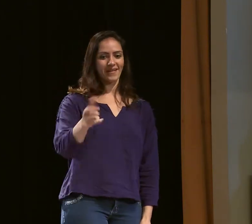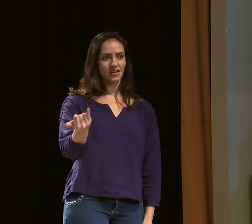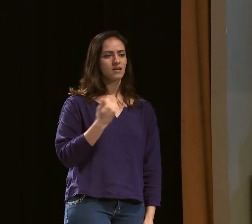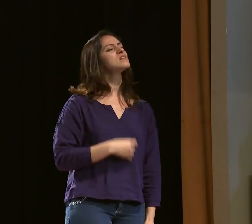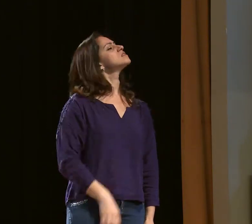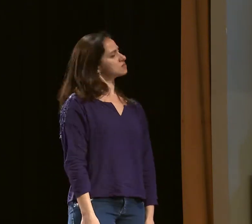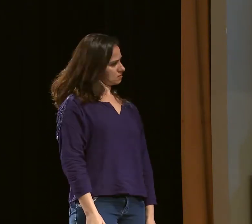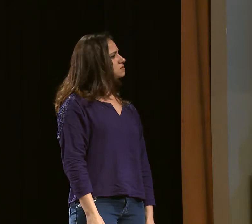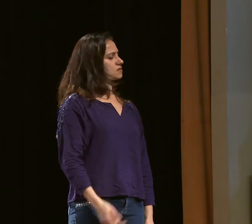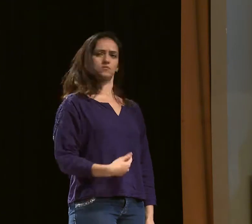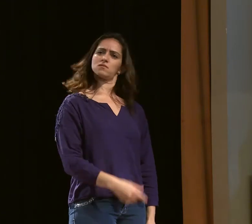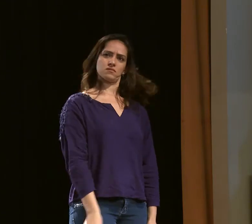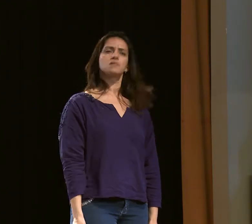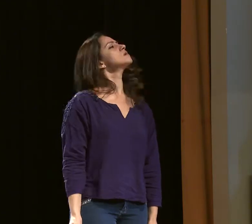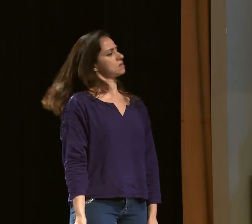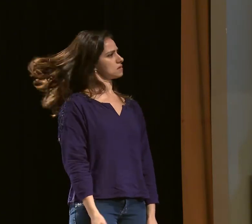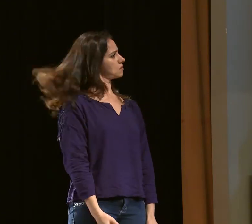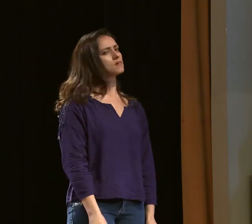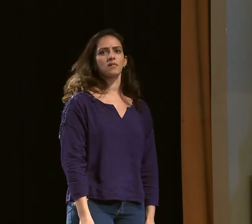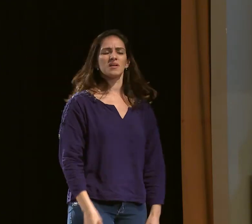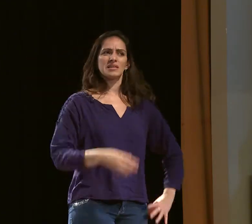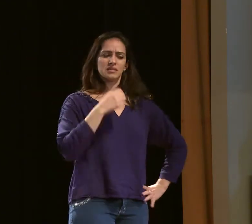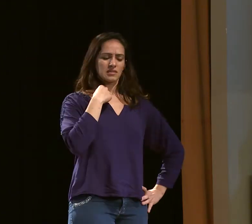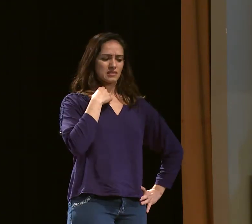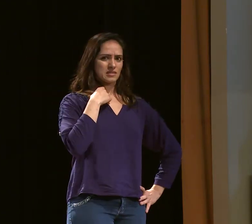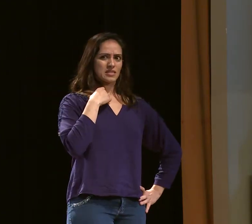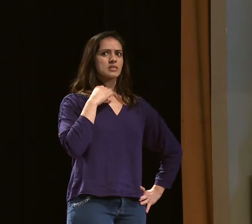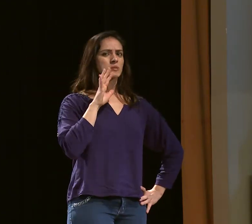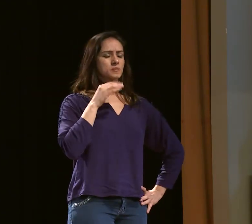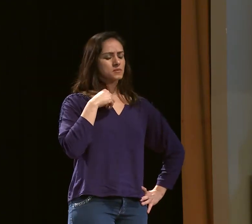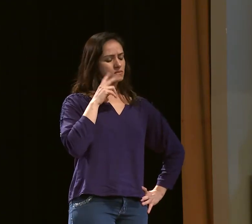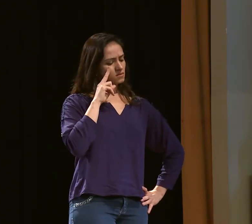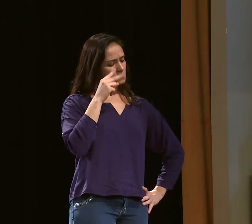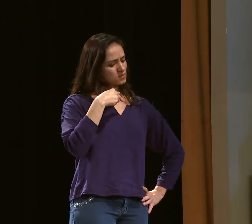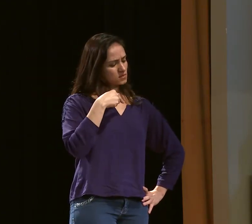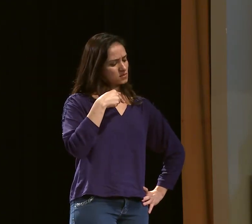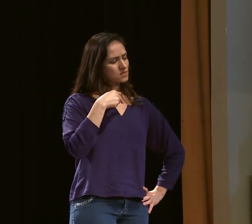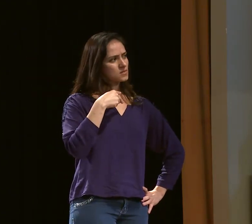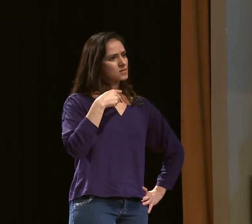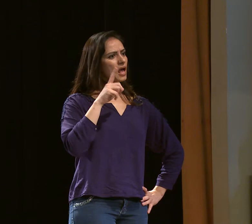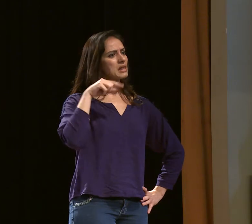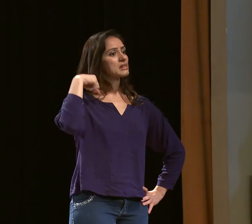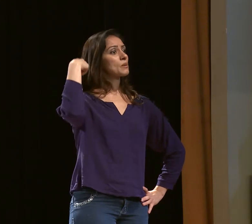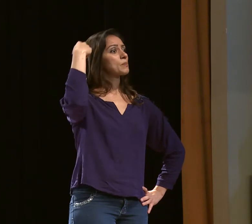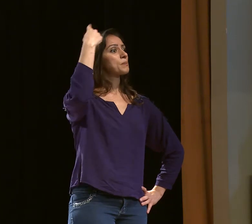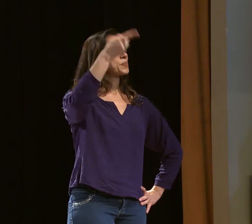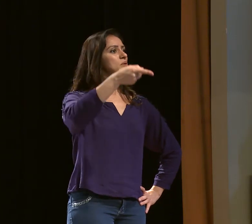não. E ele falou assim, sim, você faz. Eu, não, sim, não, sim, mas... Falei, eu vou me olhar, vou me avaliar. E,